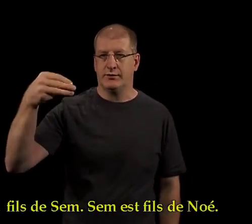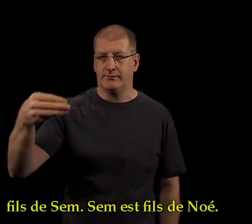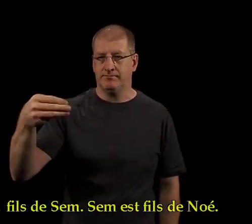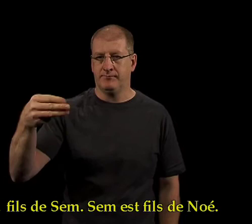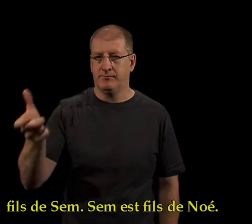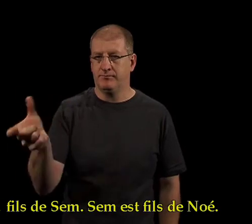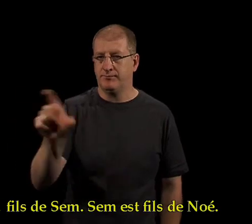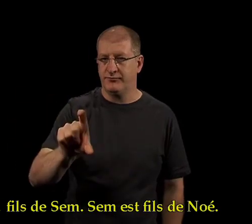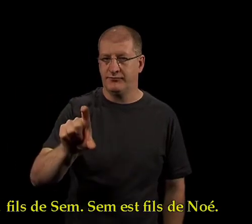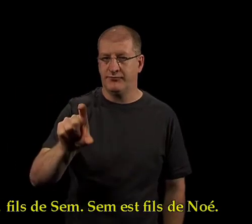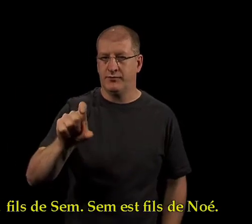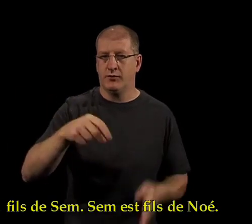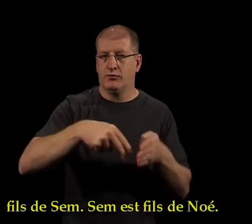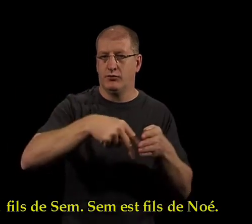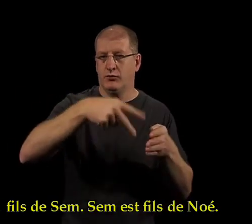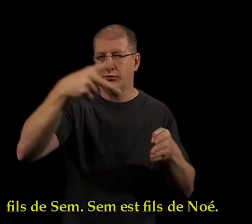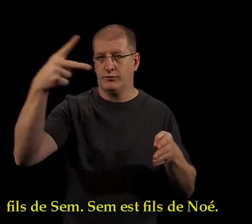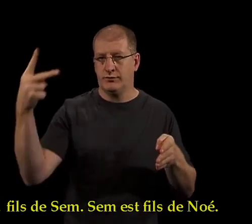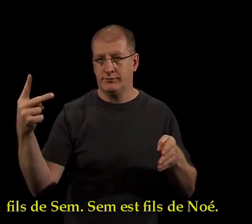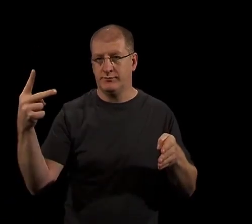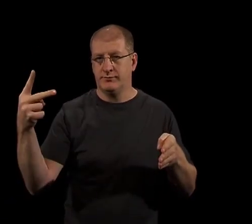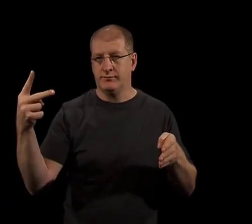fils de Sem, Sem est fils de Noé,